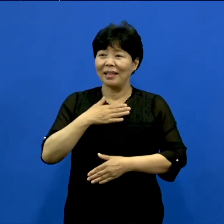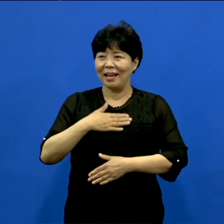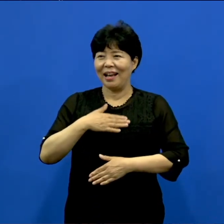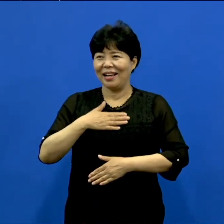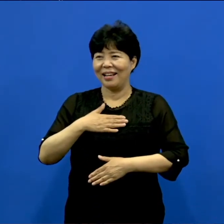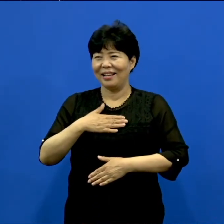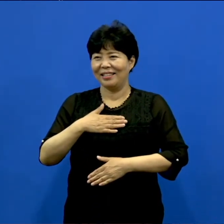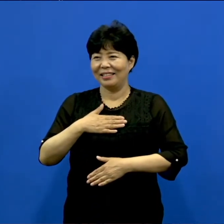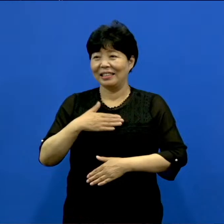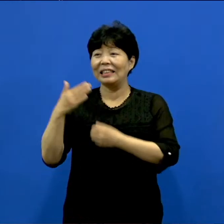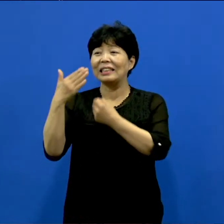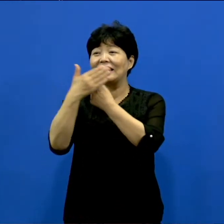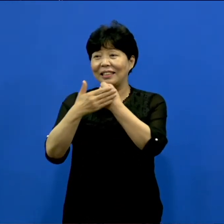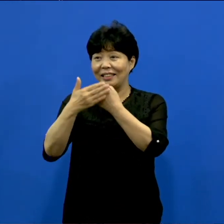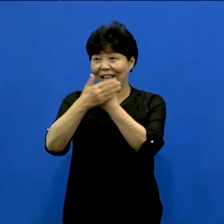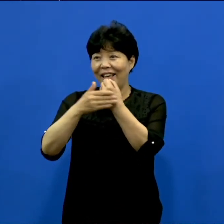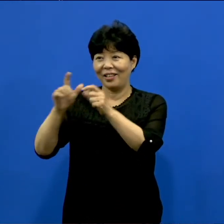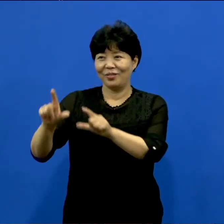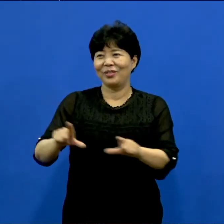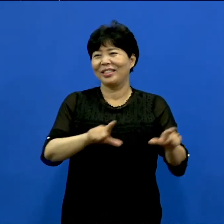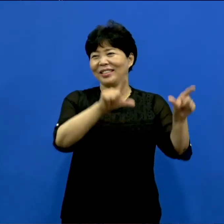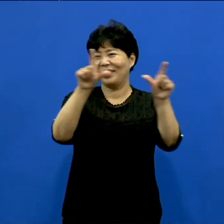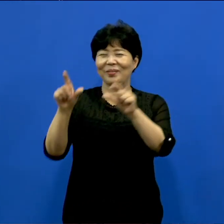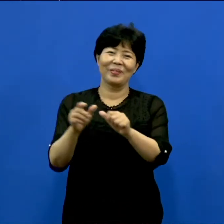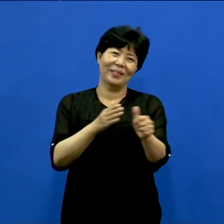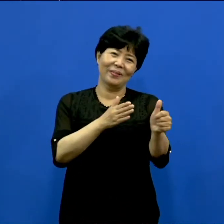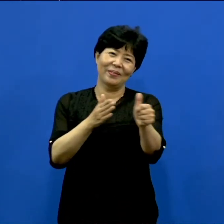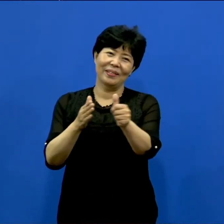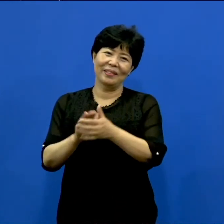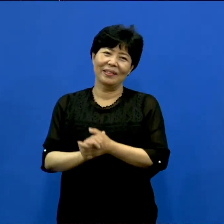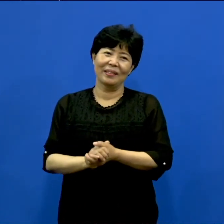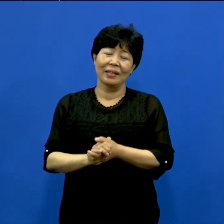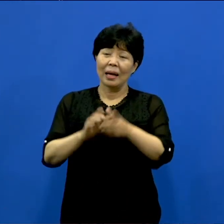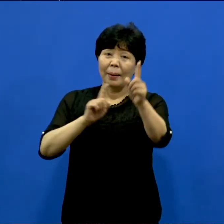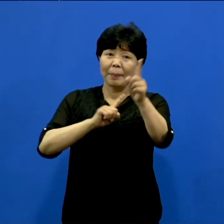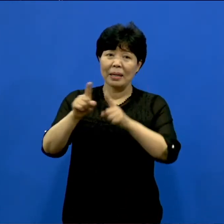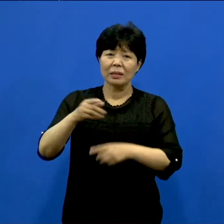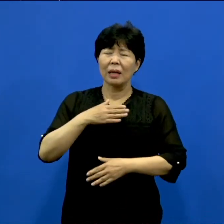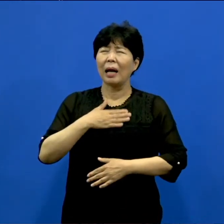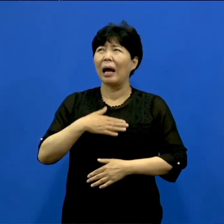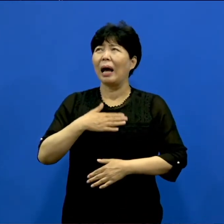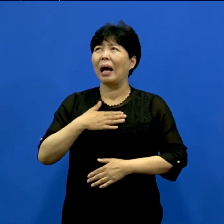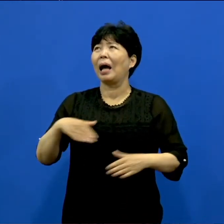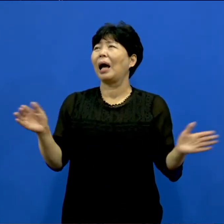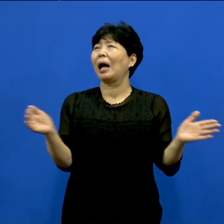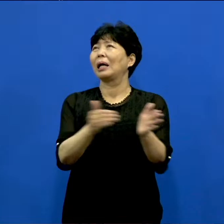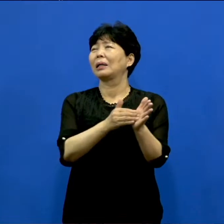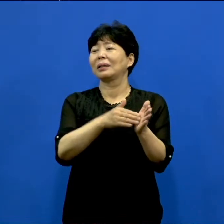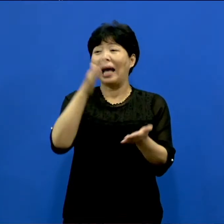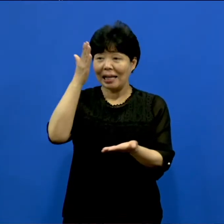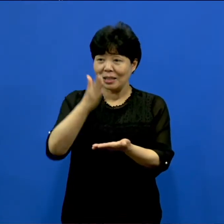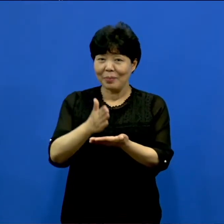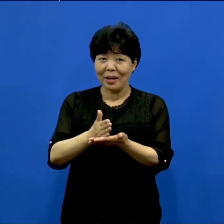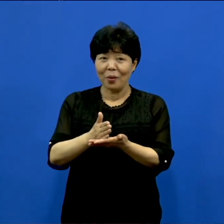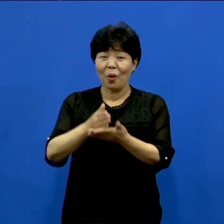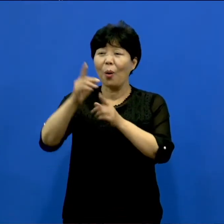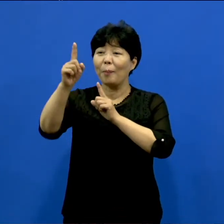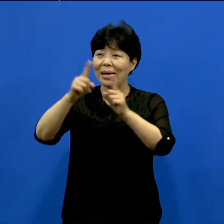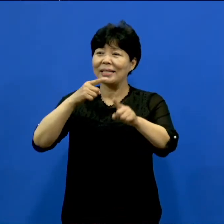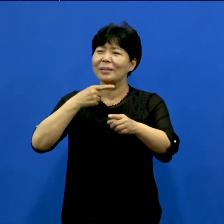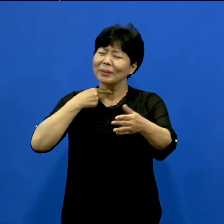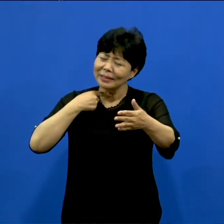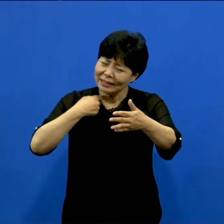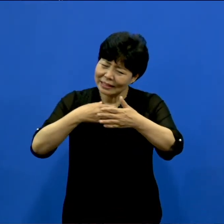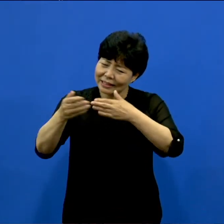바랍니다. 말씀을 아는 것에서 걷지 마세요. 아는 것에서 걷지 마세요. 말씀을 체험하셔야 된다는 거.